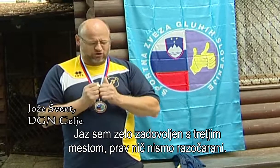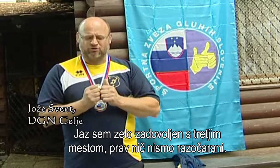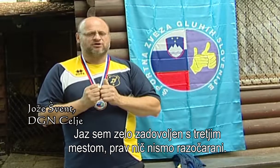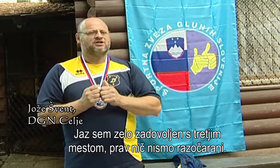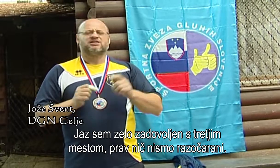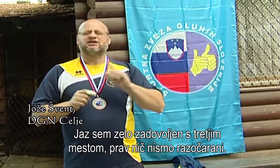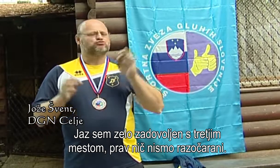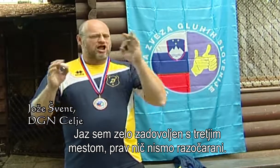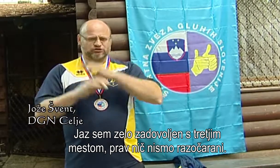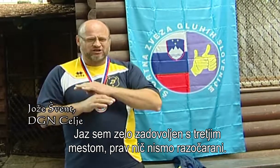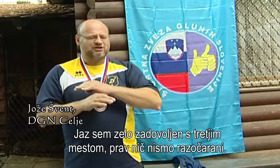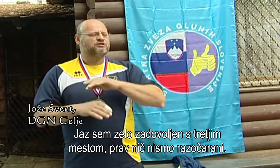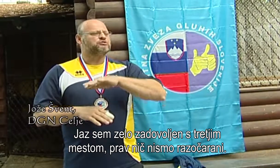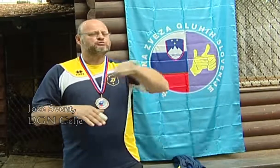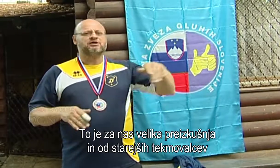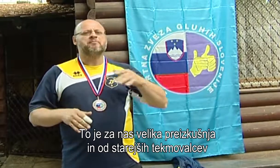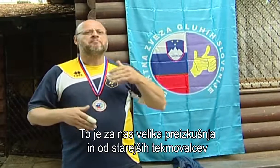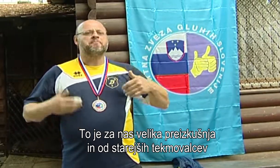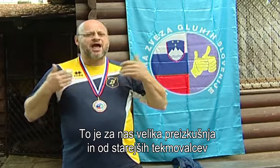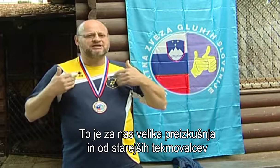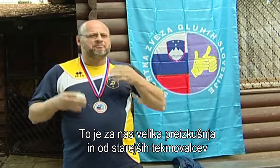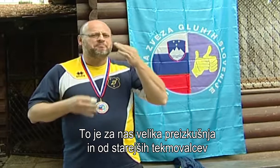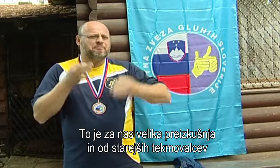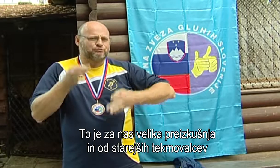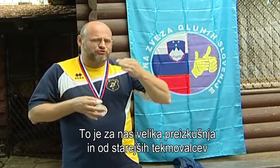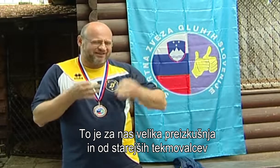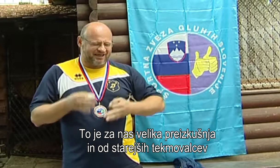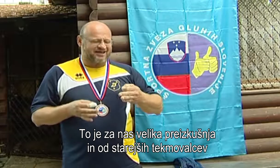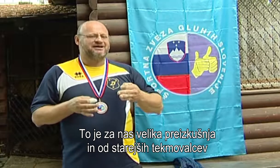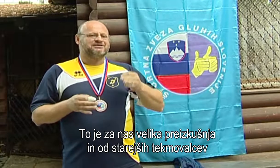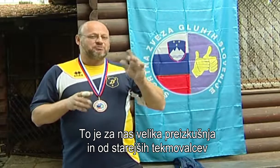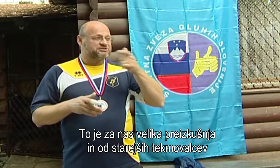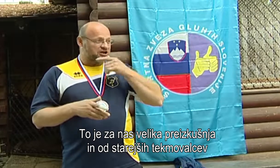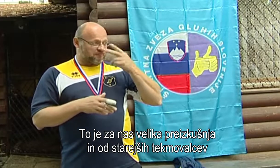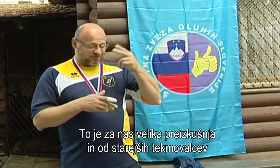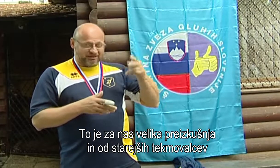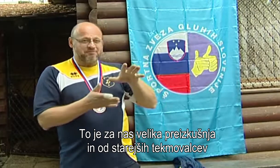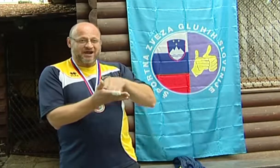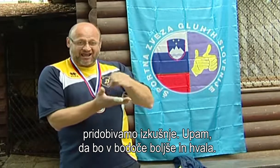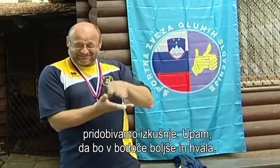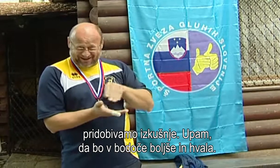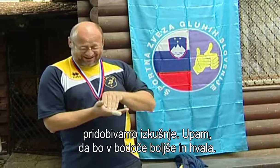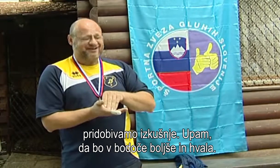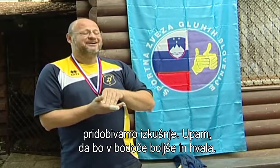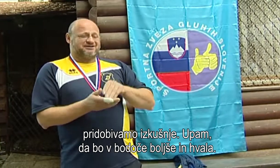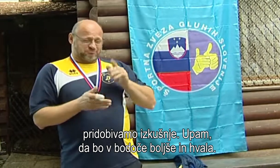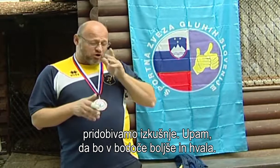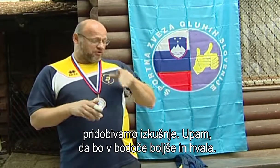Zelo zadovoljni s tretjim mestom, odlični smo razočarani, za nas velika